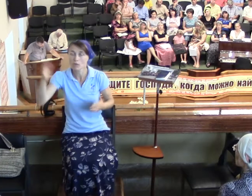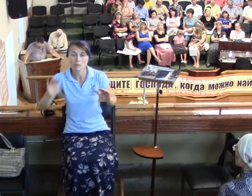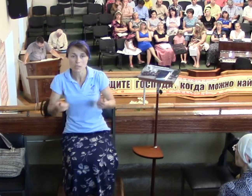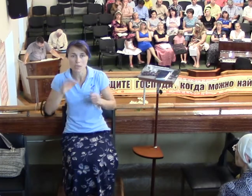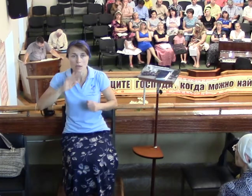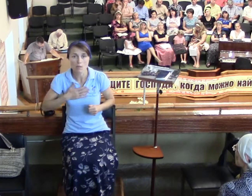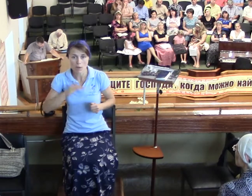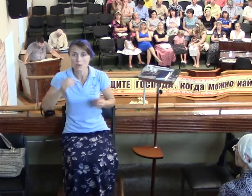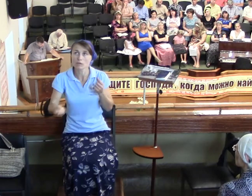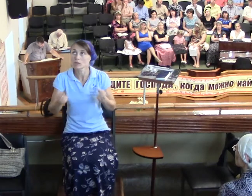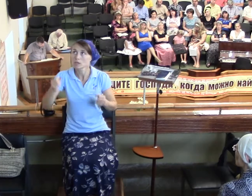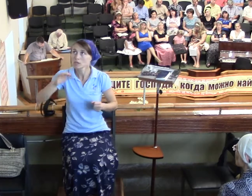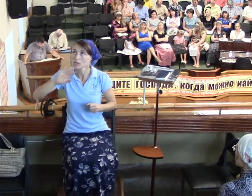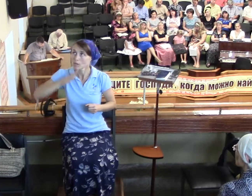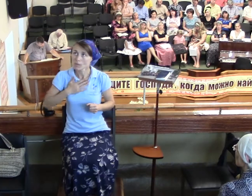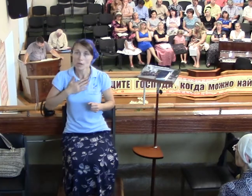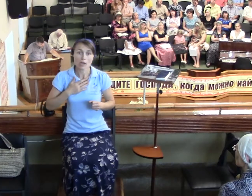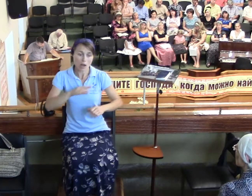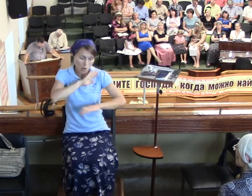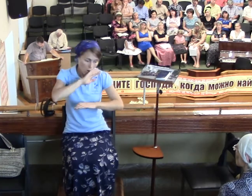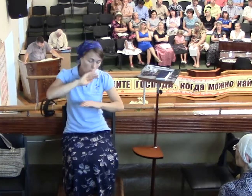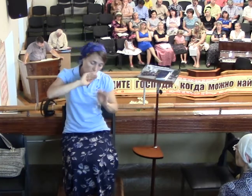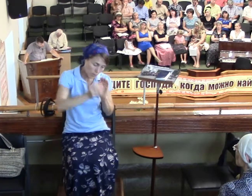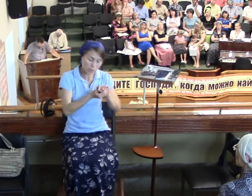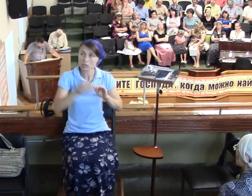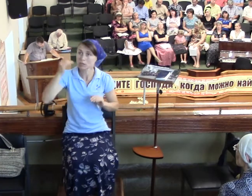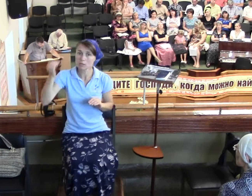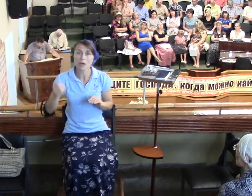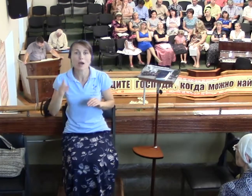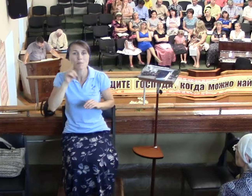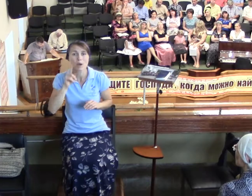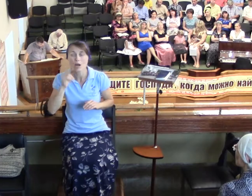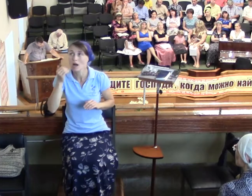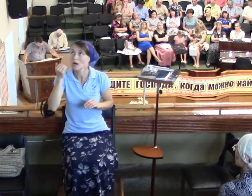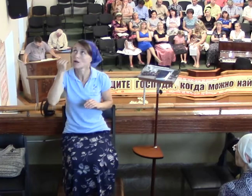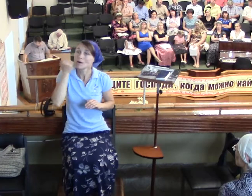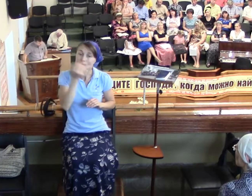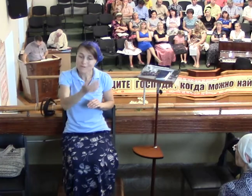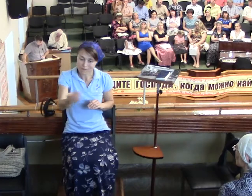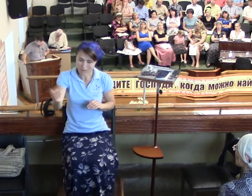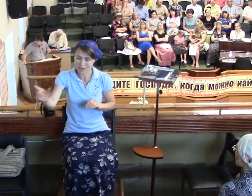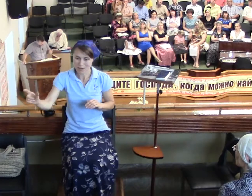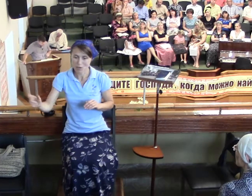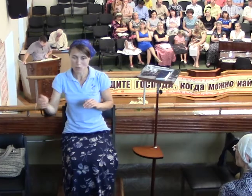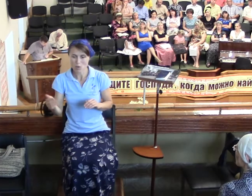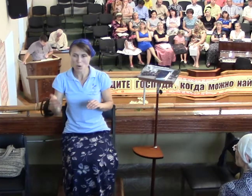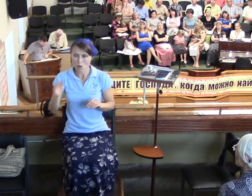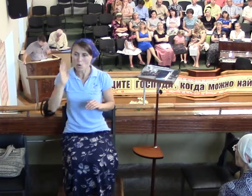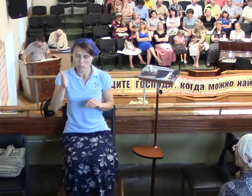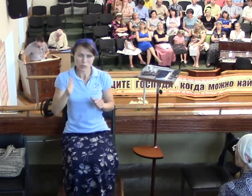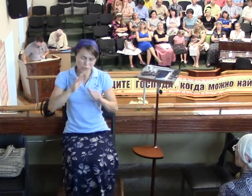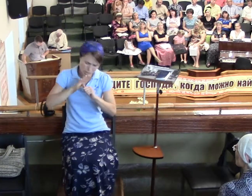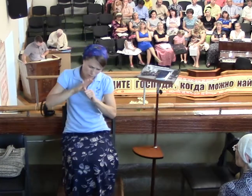мое, убежище мое. Не поколеблюсь более. Доколе вы будете налагать на человека, вы будете низвинуты все вы,